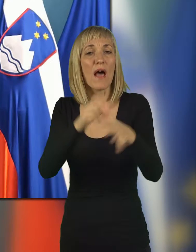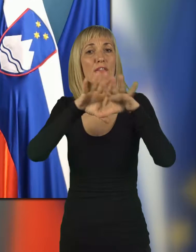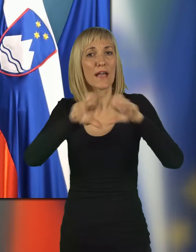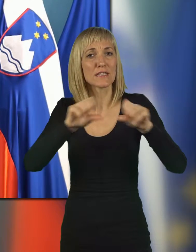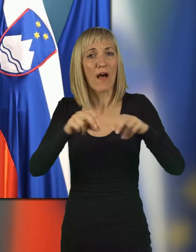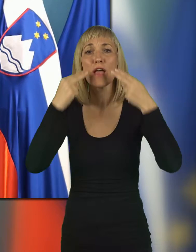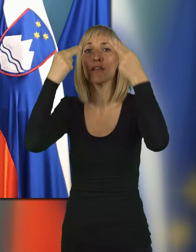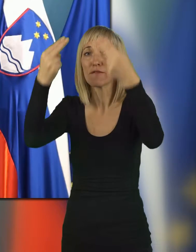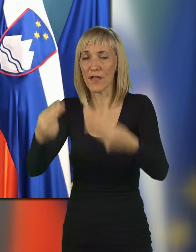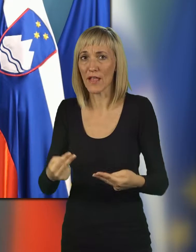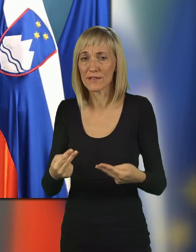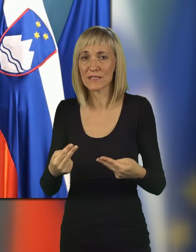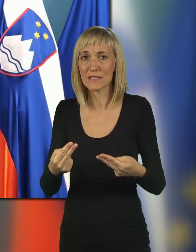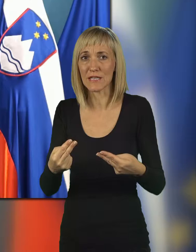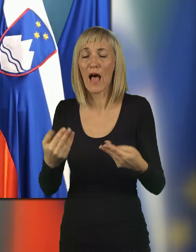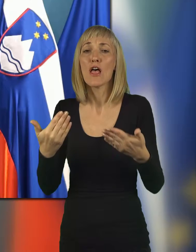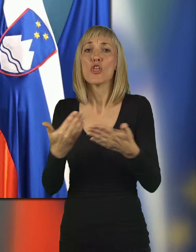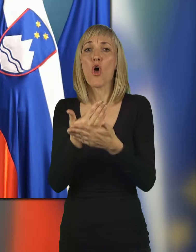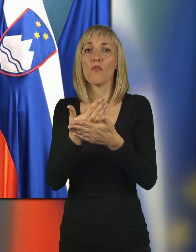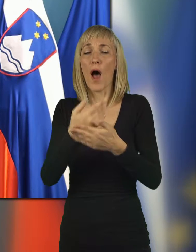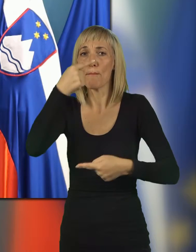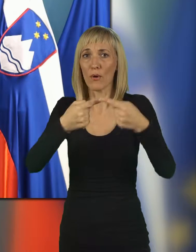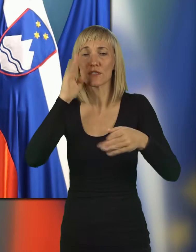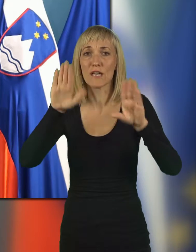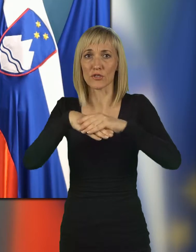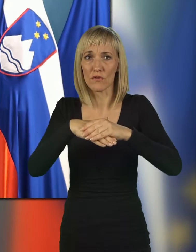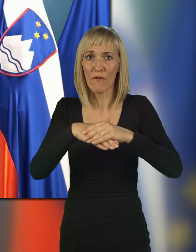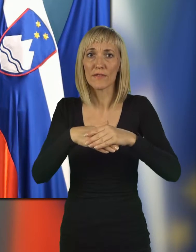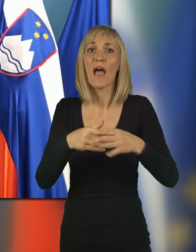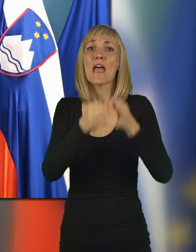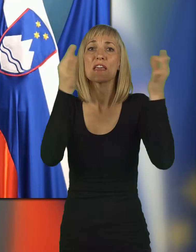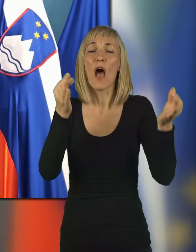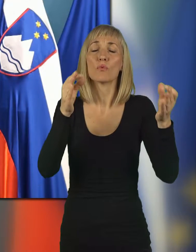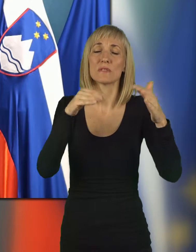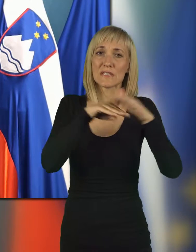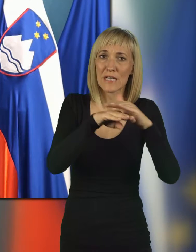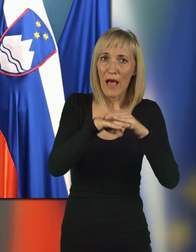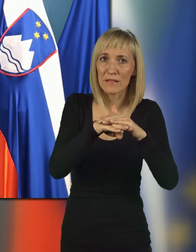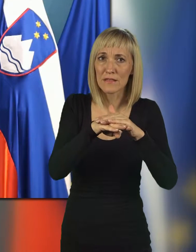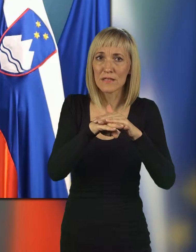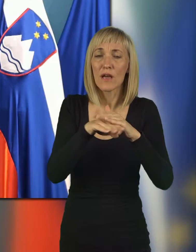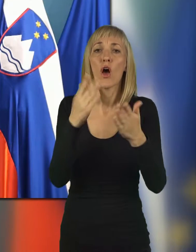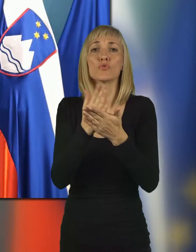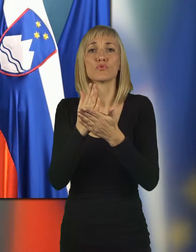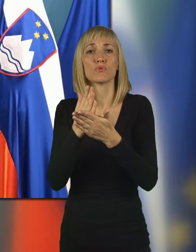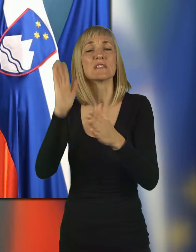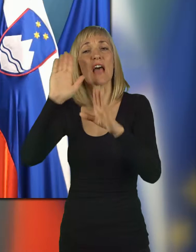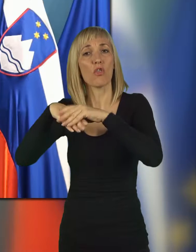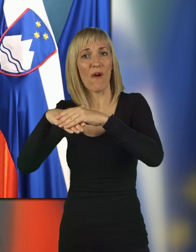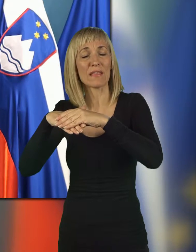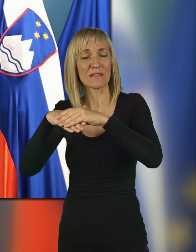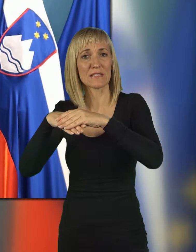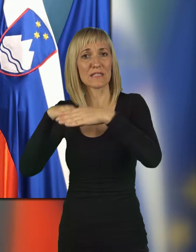izvajanja nove stanovanjske politike, javni stanovanjski sklad in stanovanjski skladi ter njihovo delovanje v